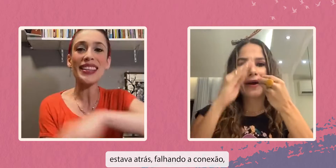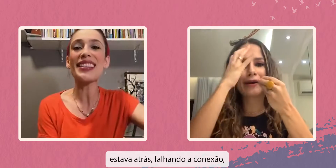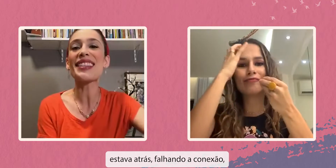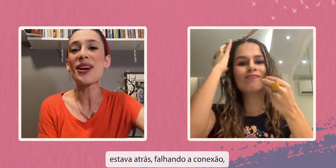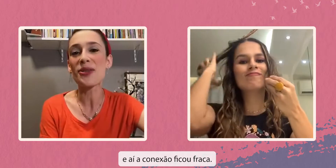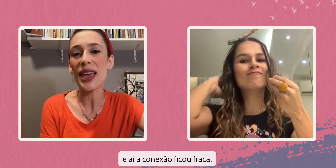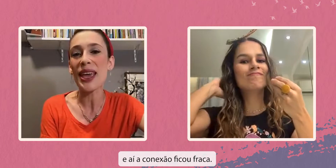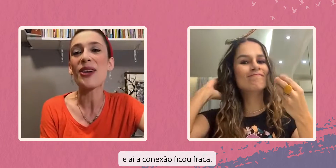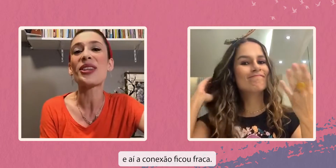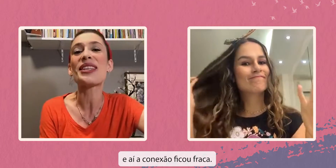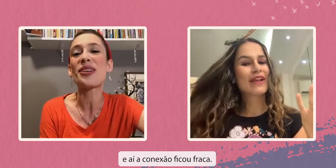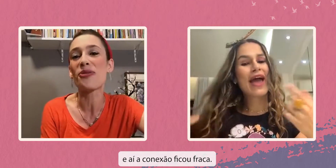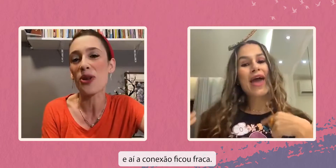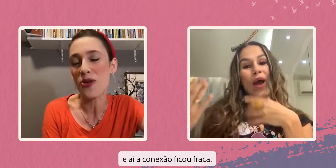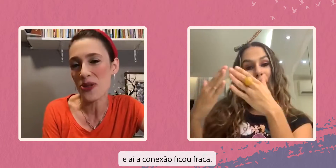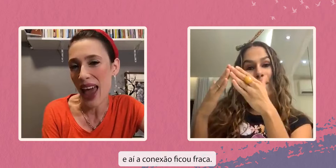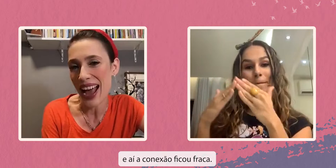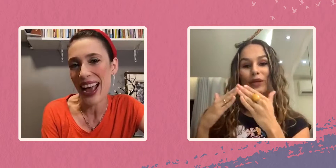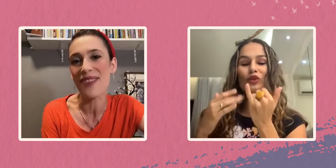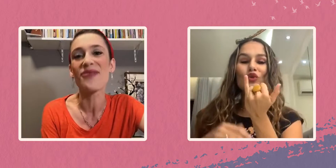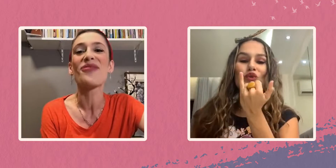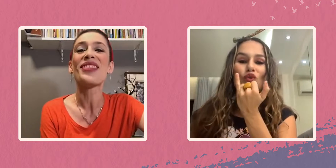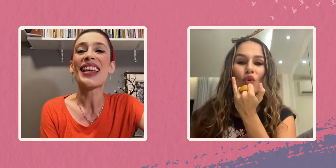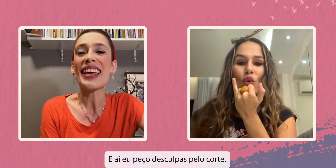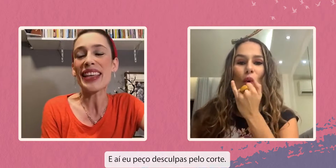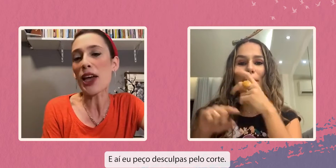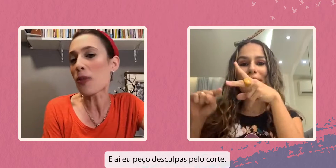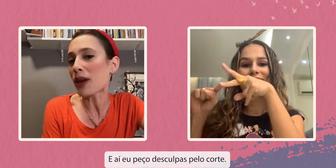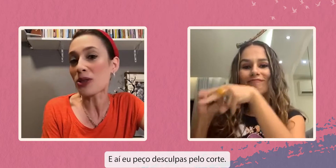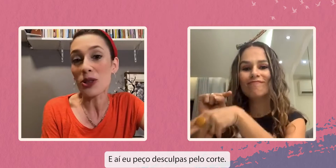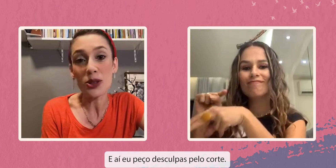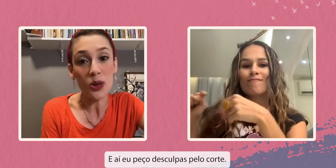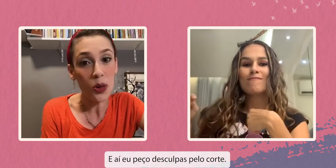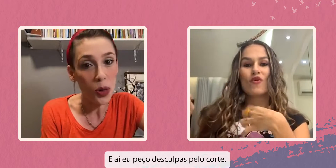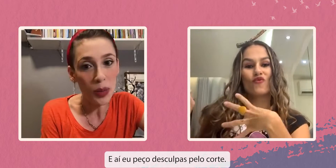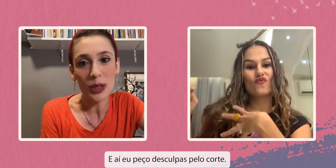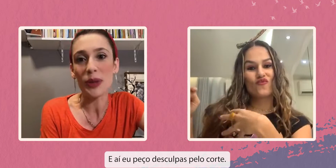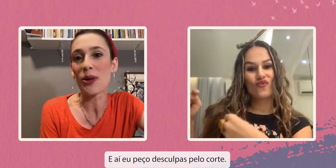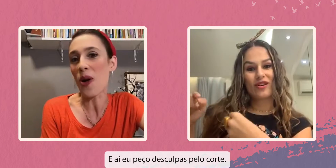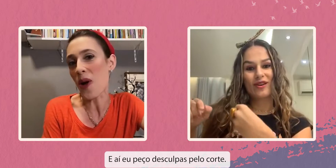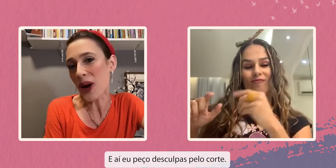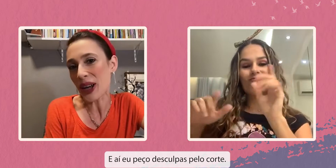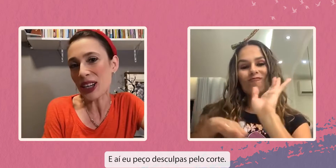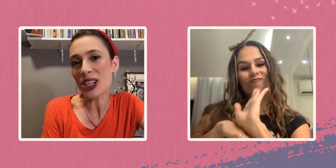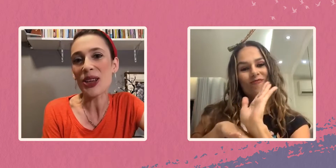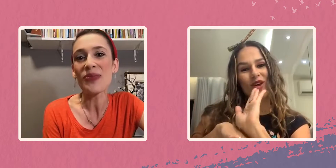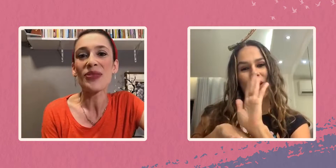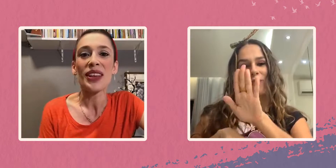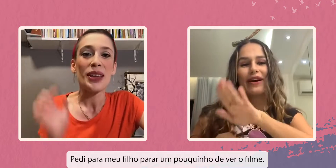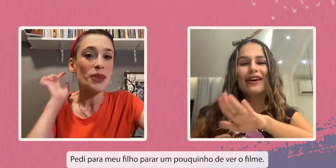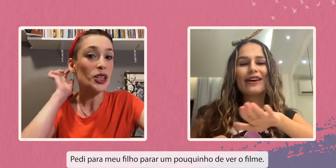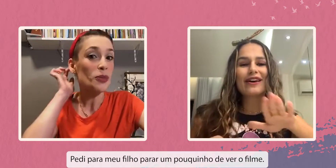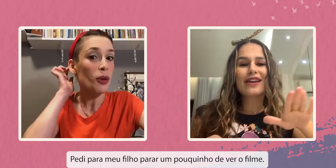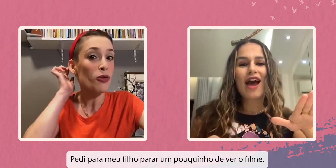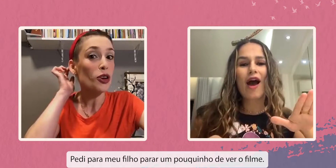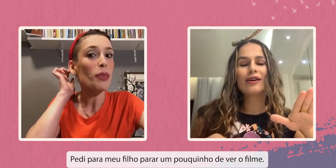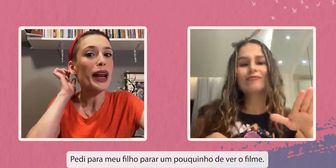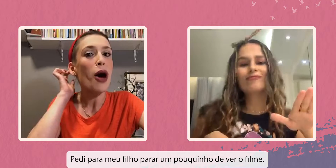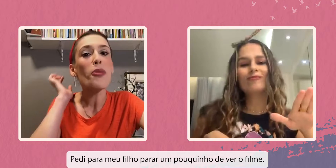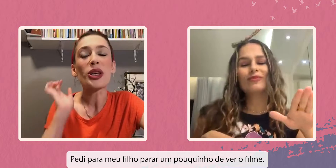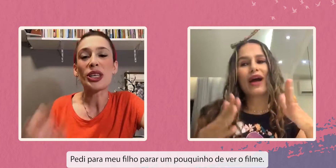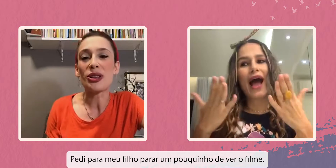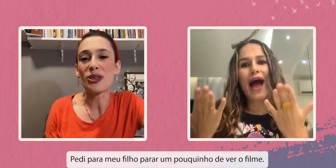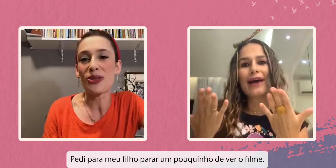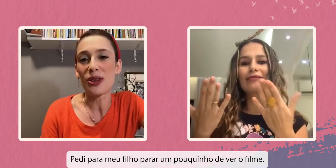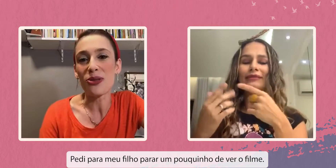a conexão e aí a conexão ficou fraca. E aí eu peço desculpas pelo corte, pedi para ele